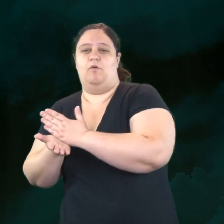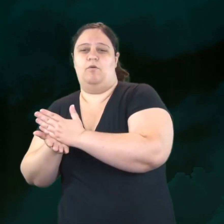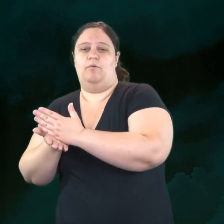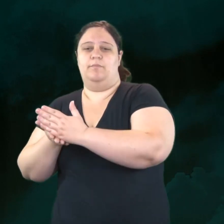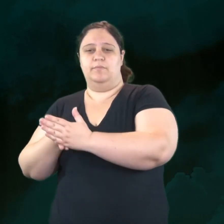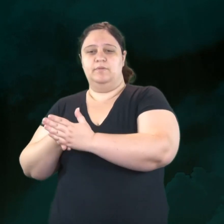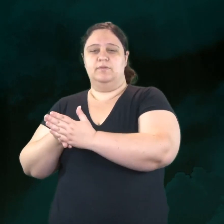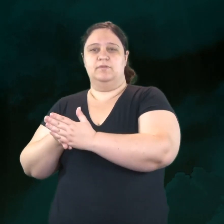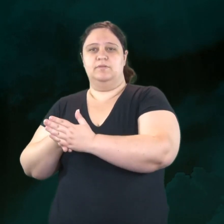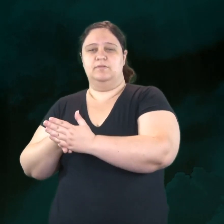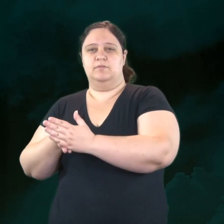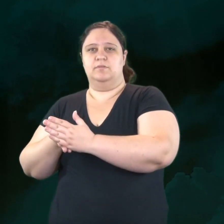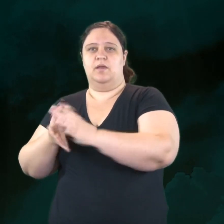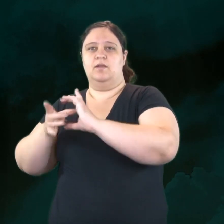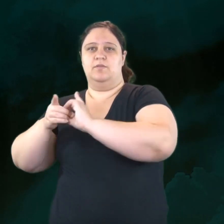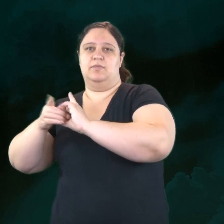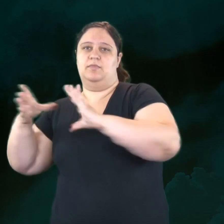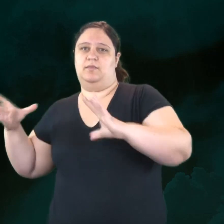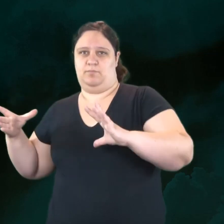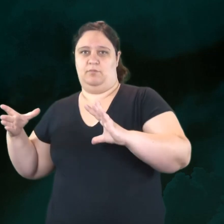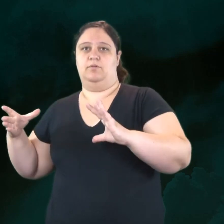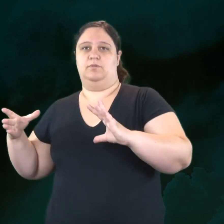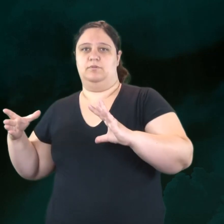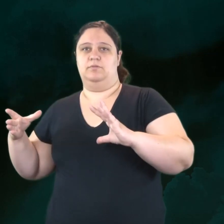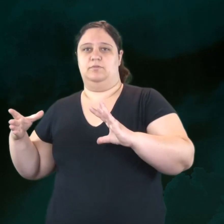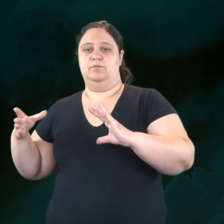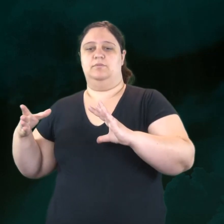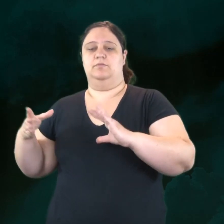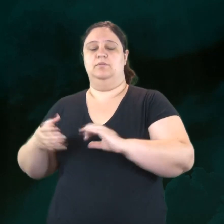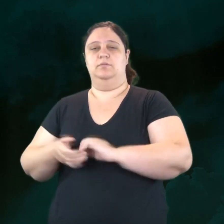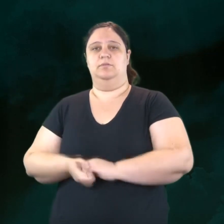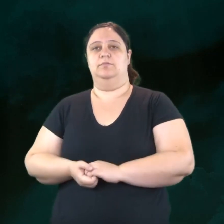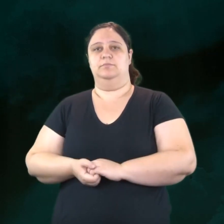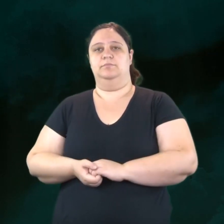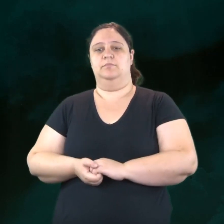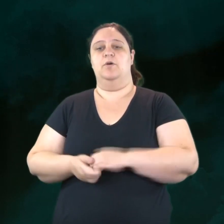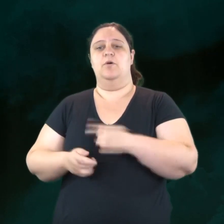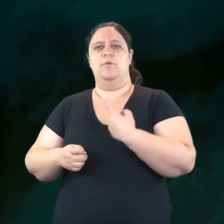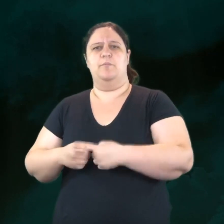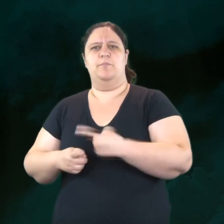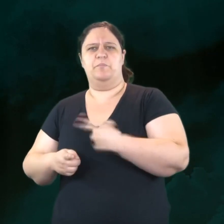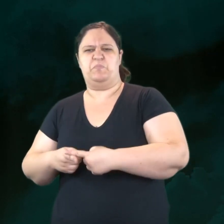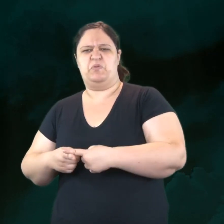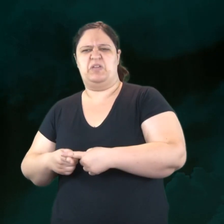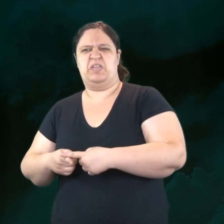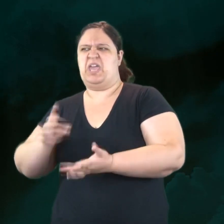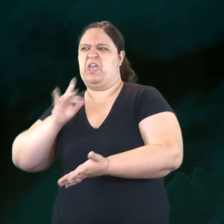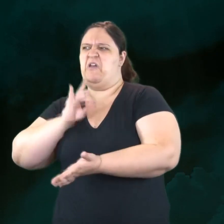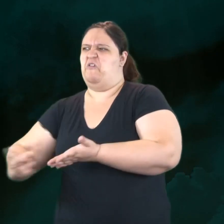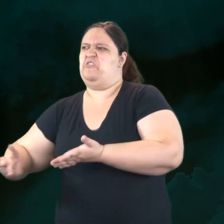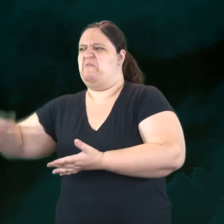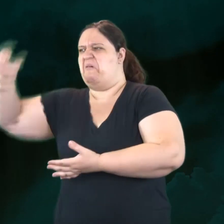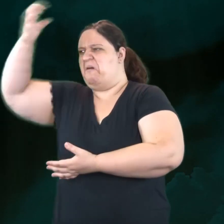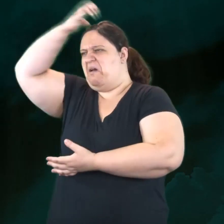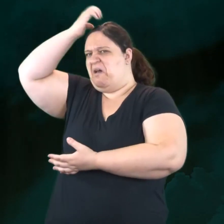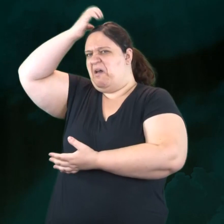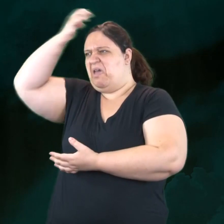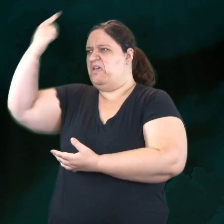prática da democracia. E a democracia, porque eles odiavam esse negócio de um imperador,